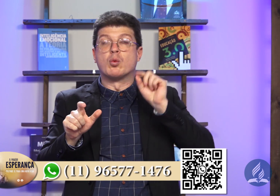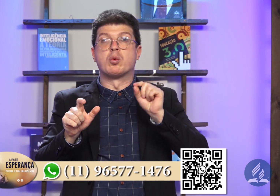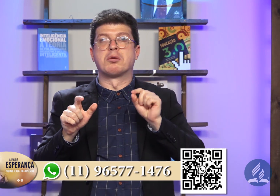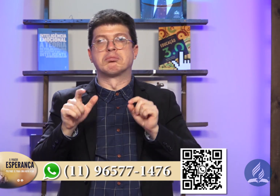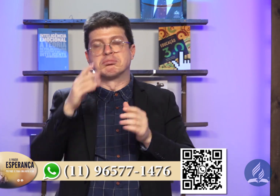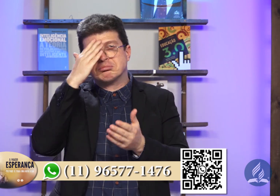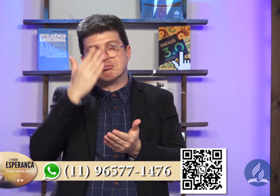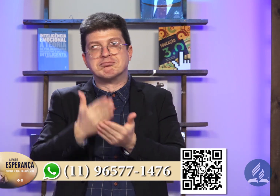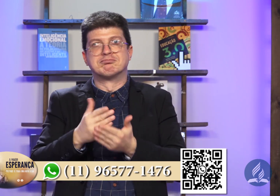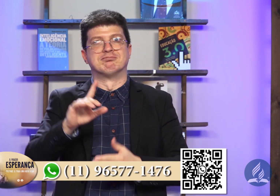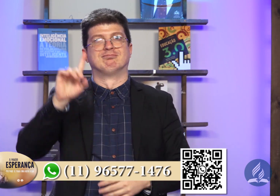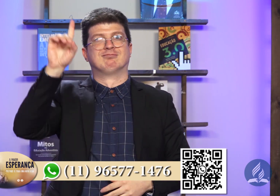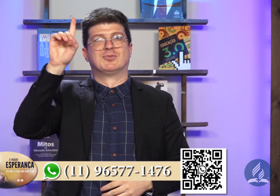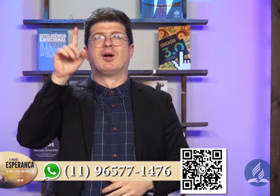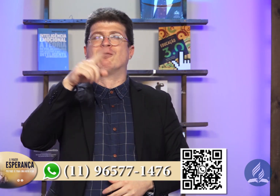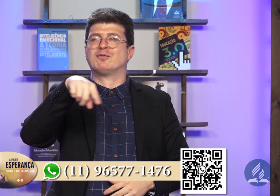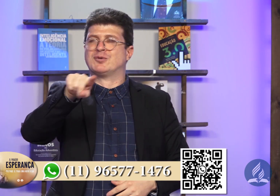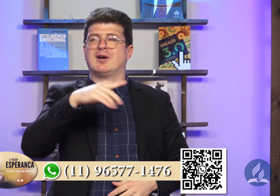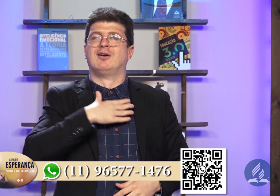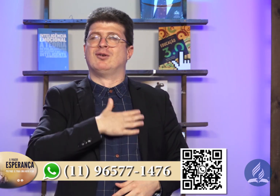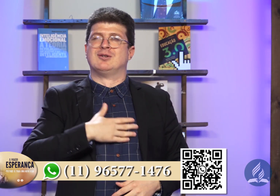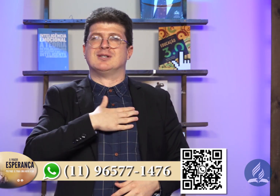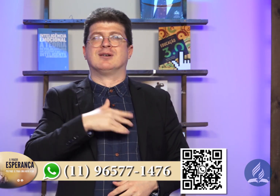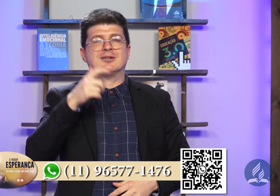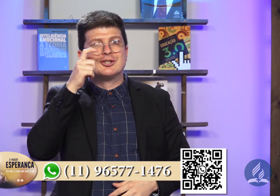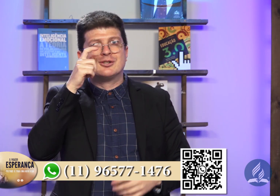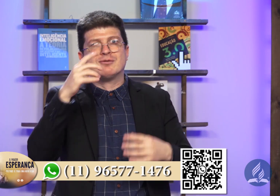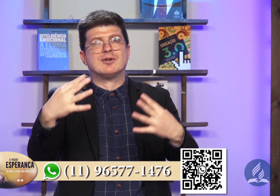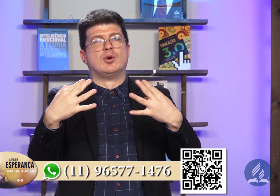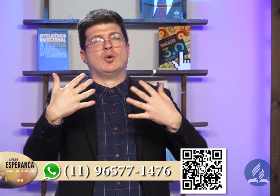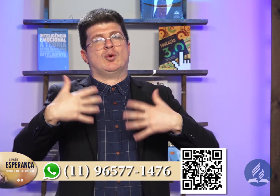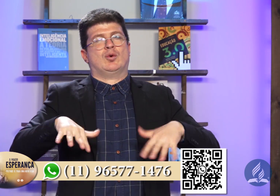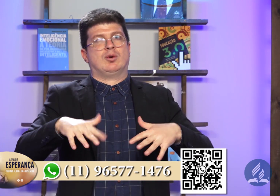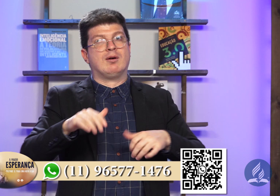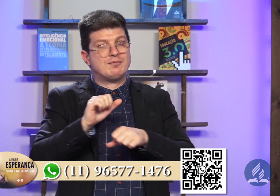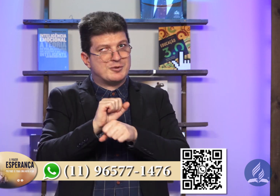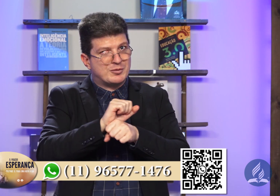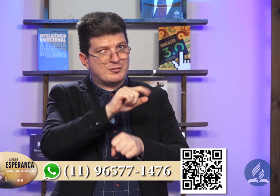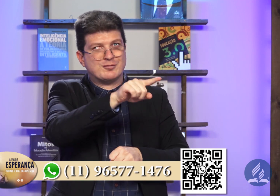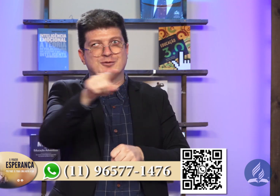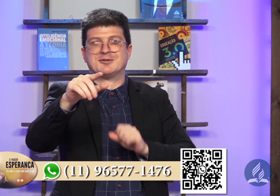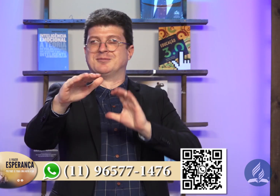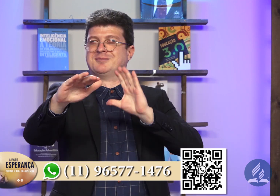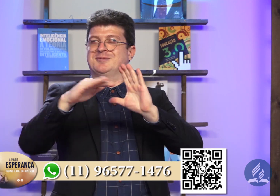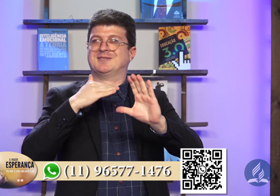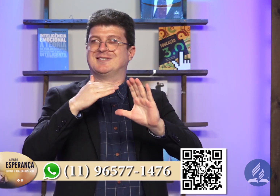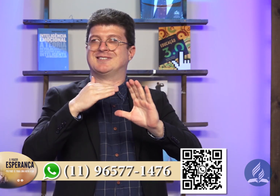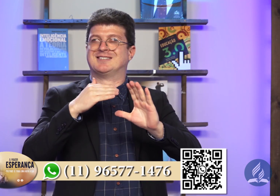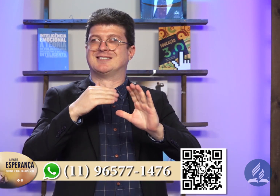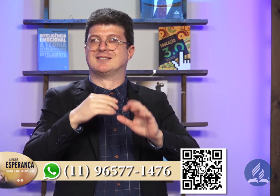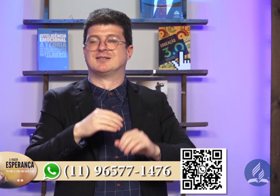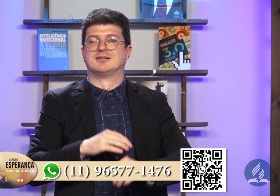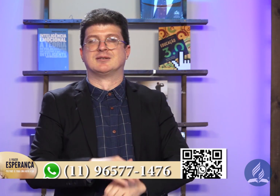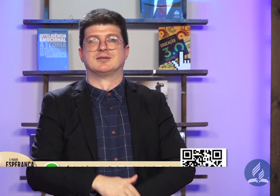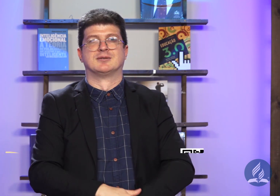reais, impressionantes. Vocês vão gostar demais. Estou esperando a mensagem de cada um de vocês.